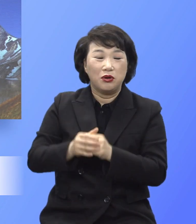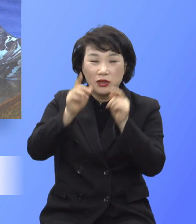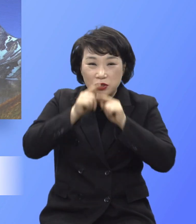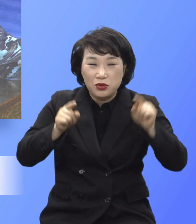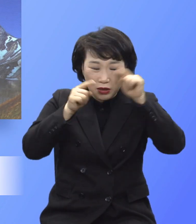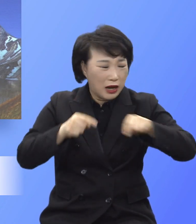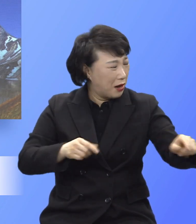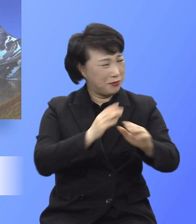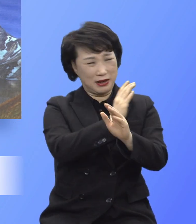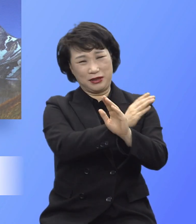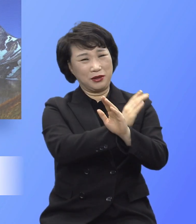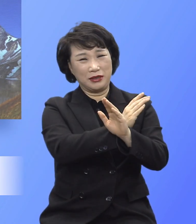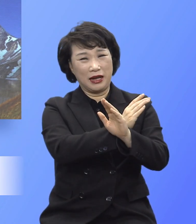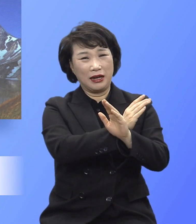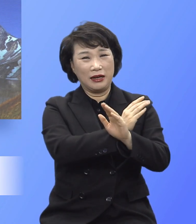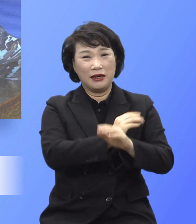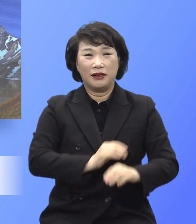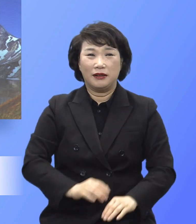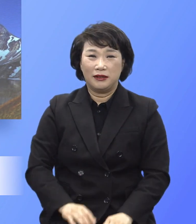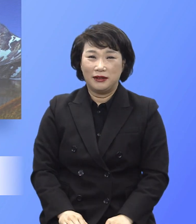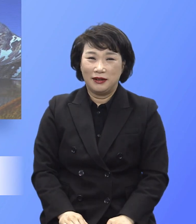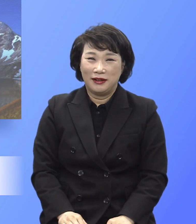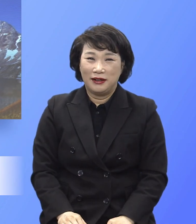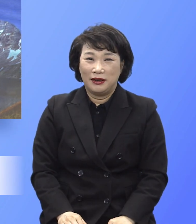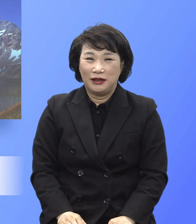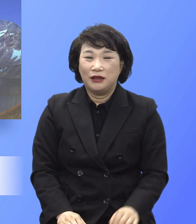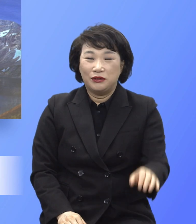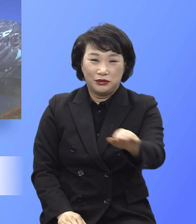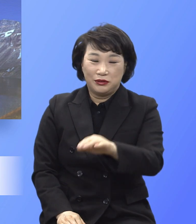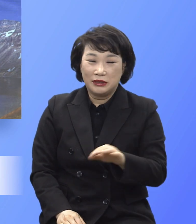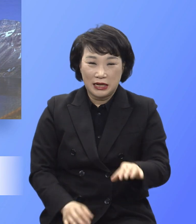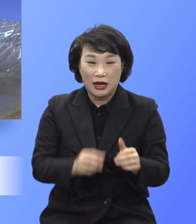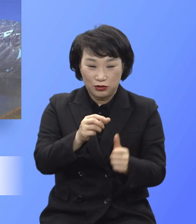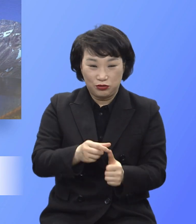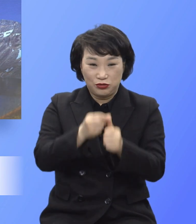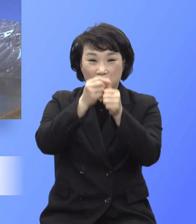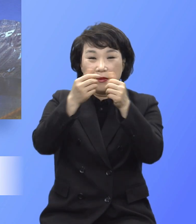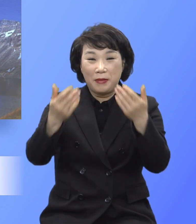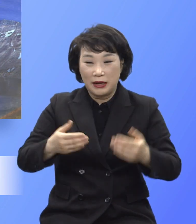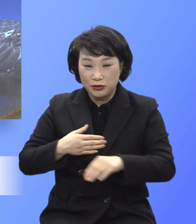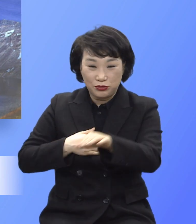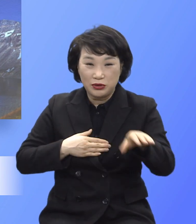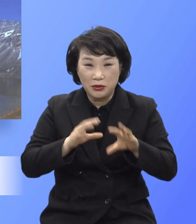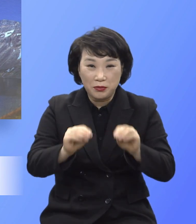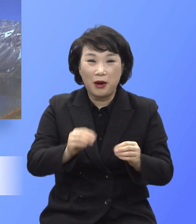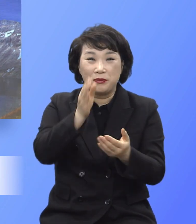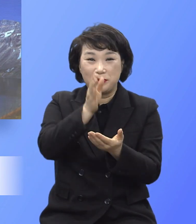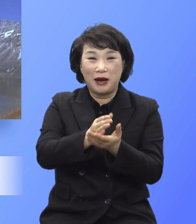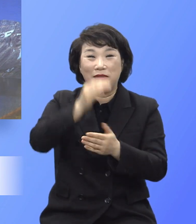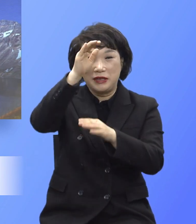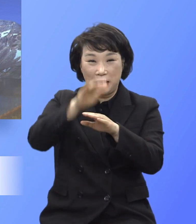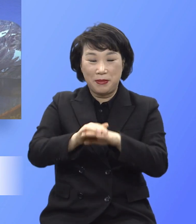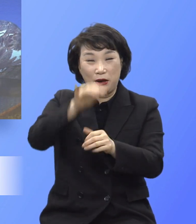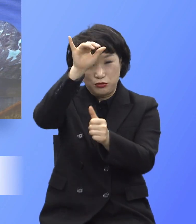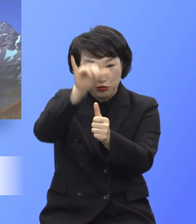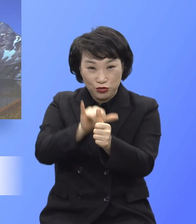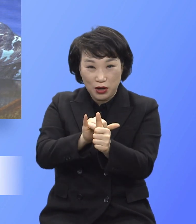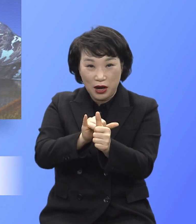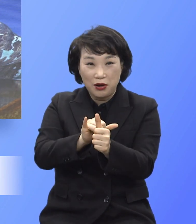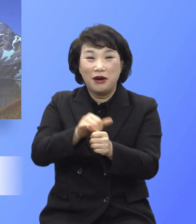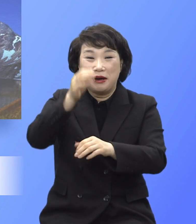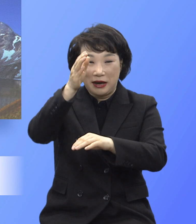지옥은 절대 가면 안 된다. 우리 땅에 구원받았거든. 쉬지 말고 예배하고